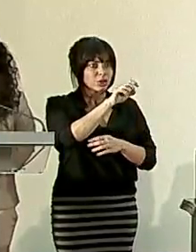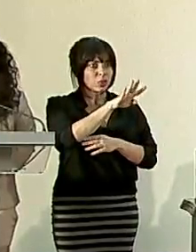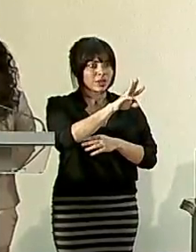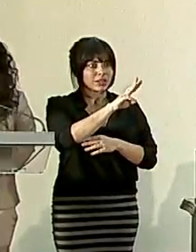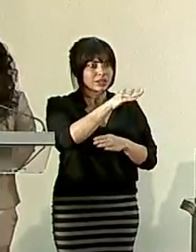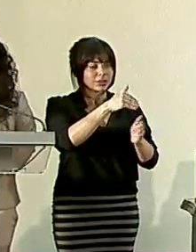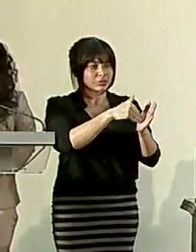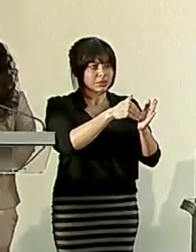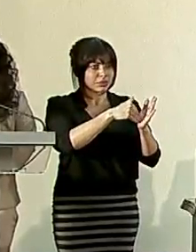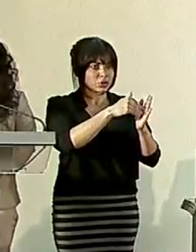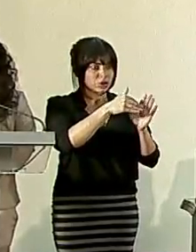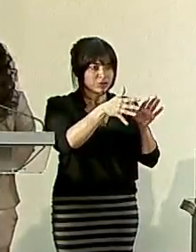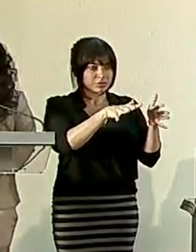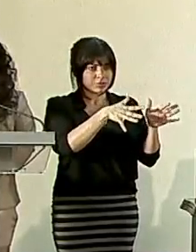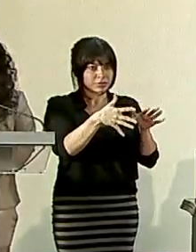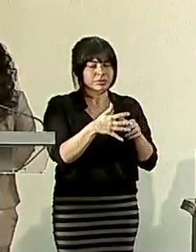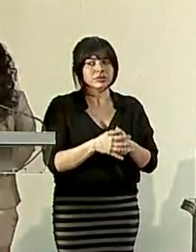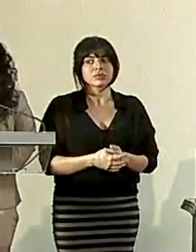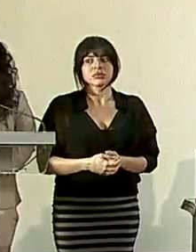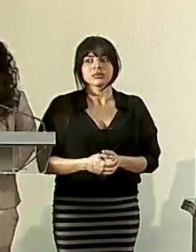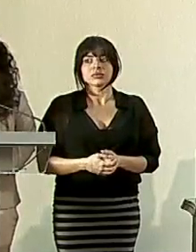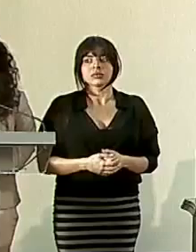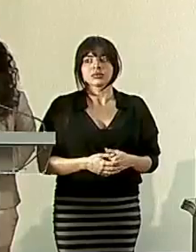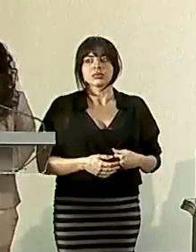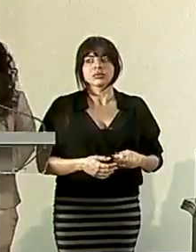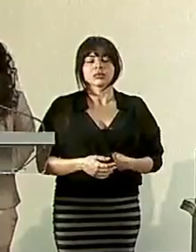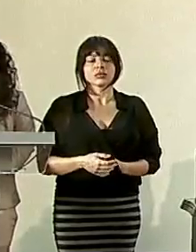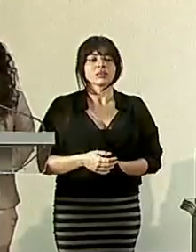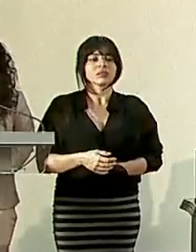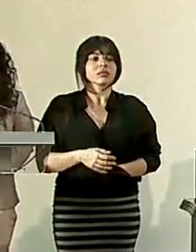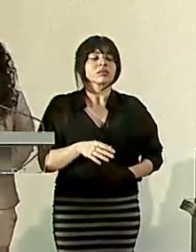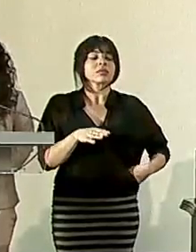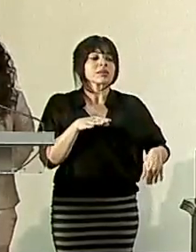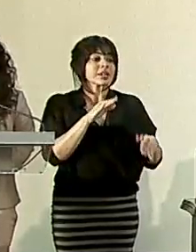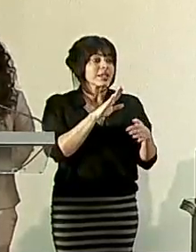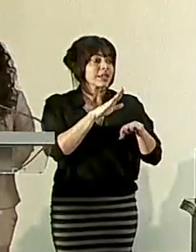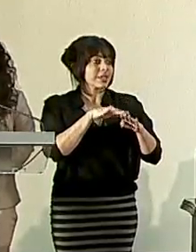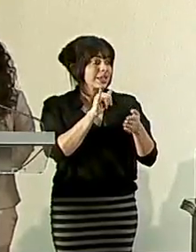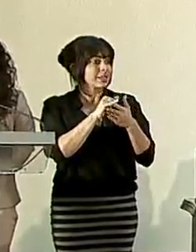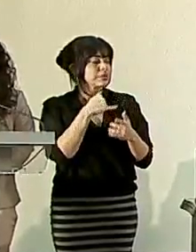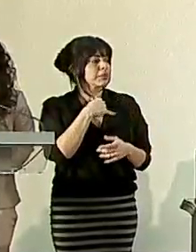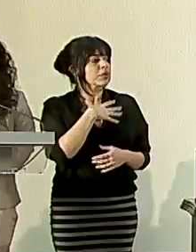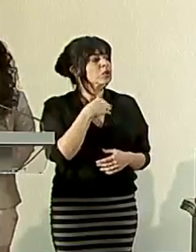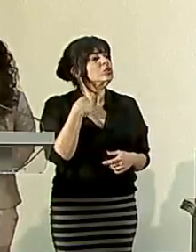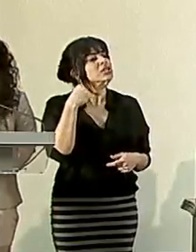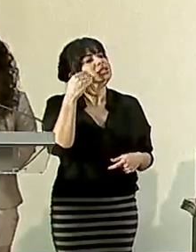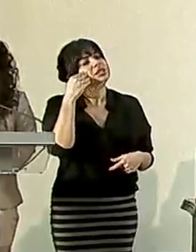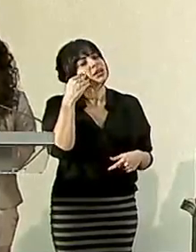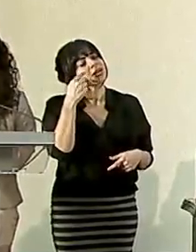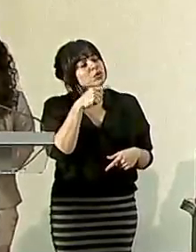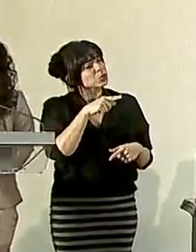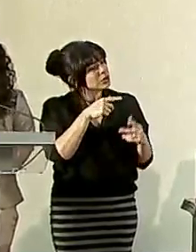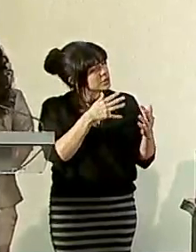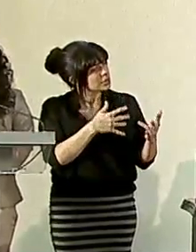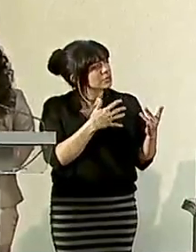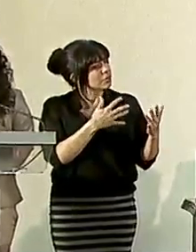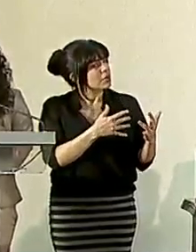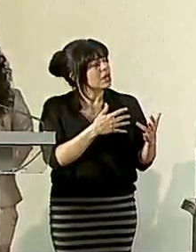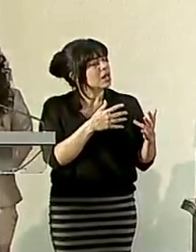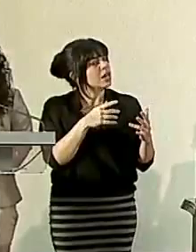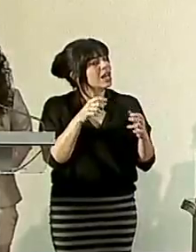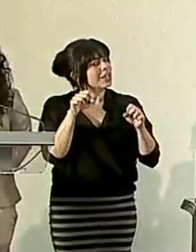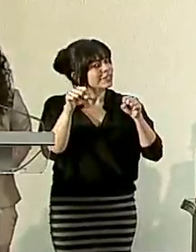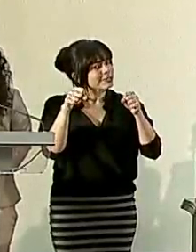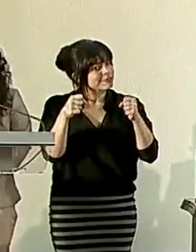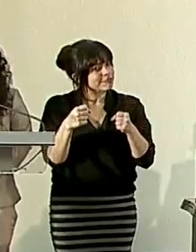mil millones más o menos. En ese sentido, me gustaría saber, ¿esperaban que los